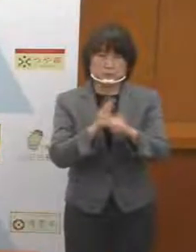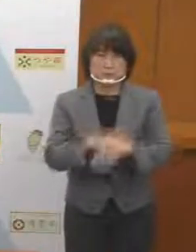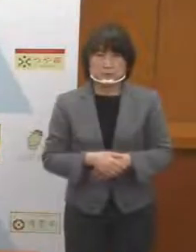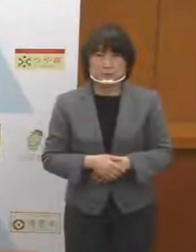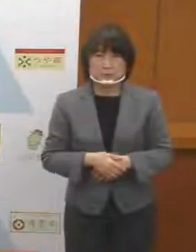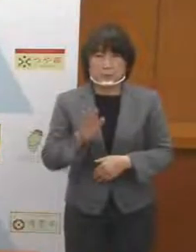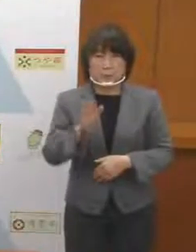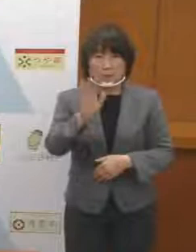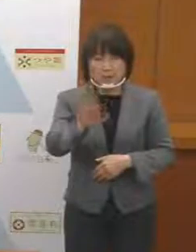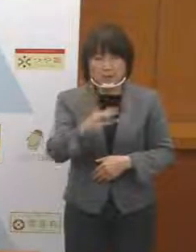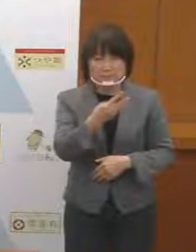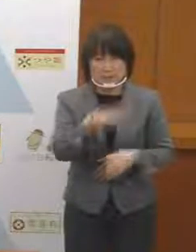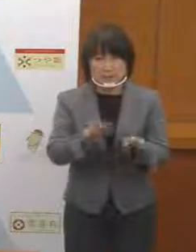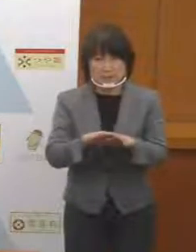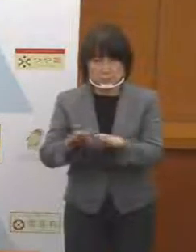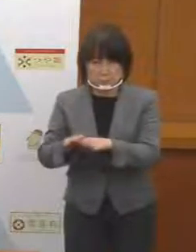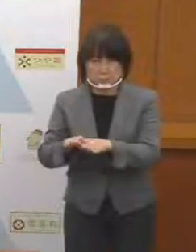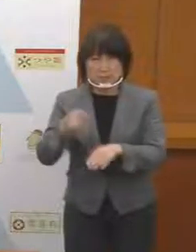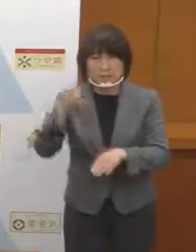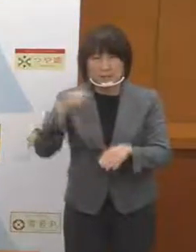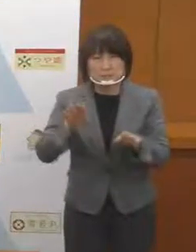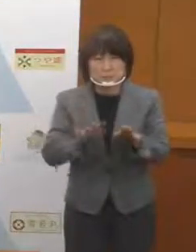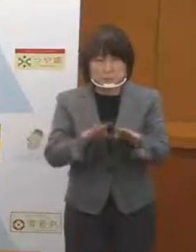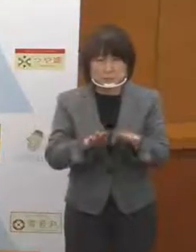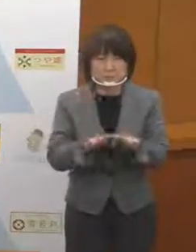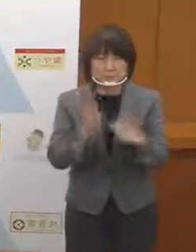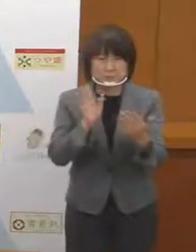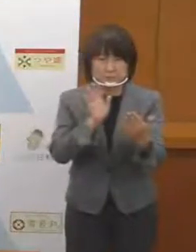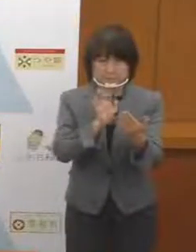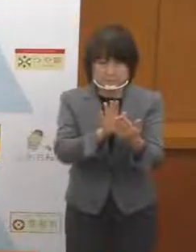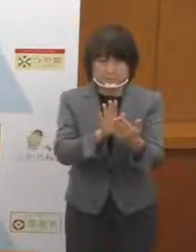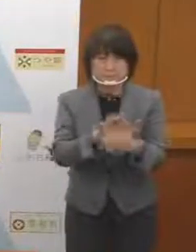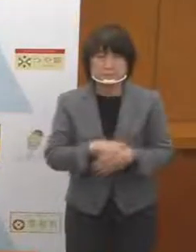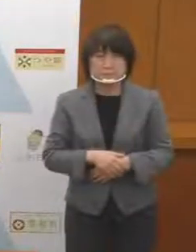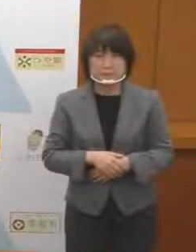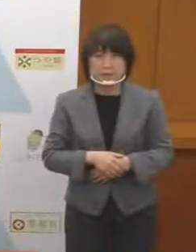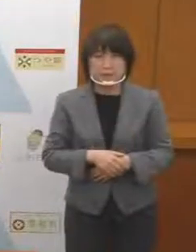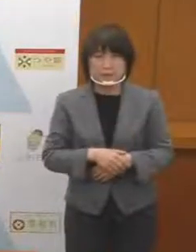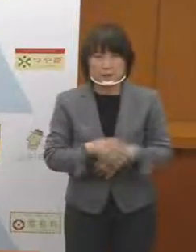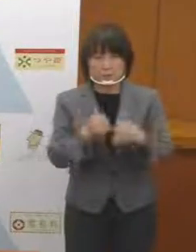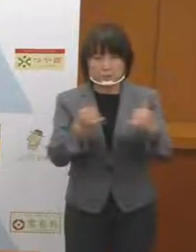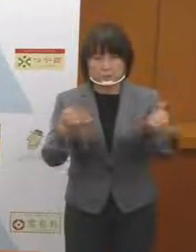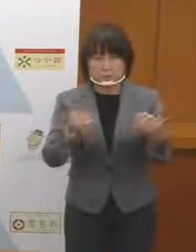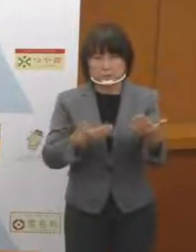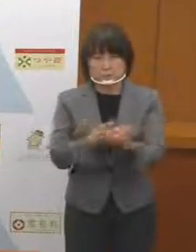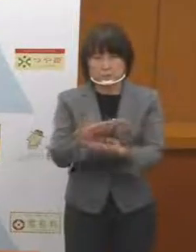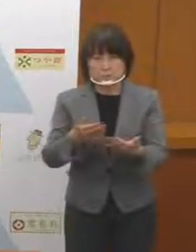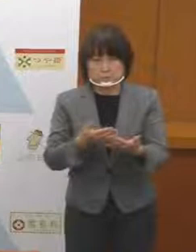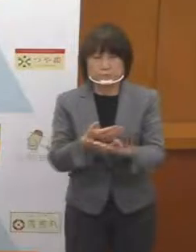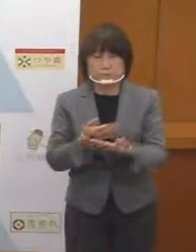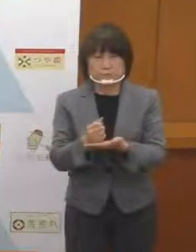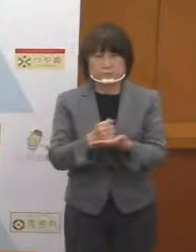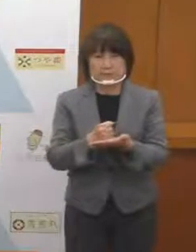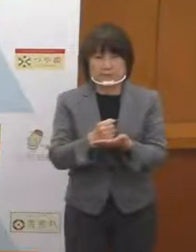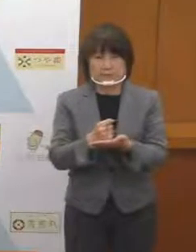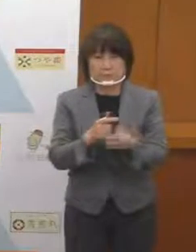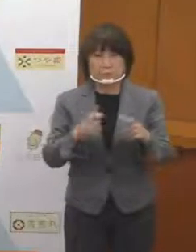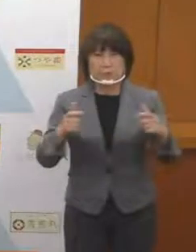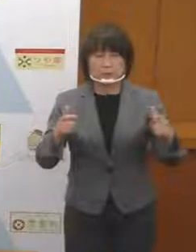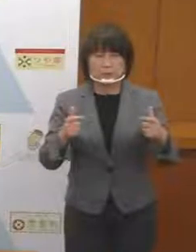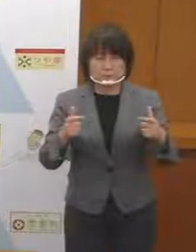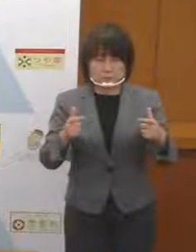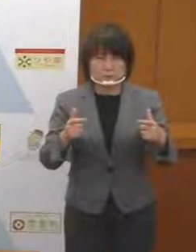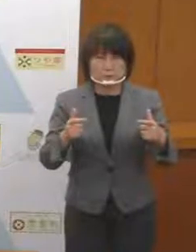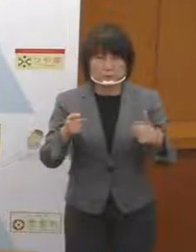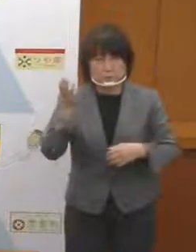これから三連休や夏休みの時期を迎えます人と接しるきく人と接触する機会が多く